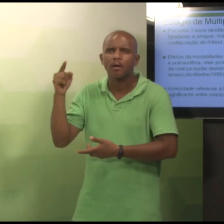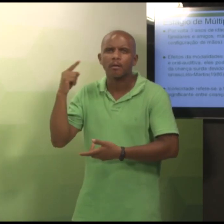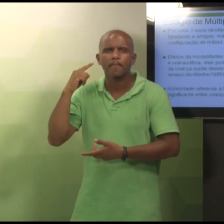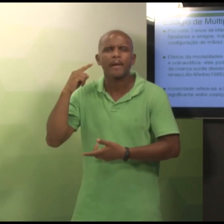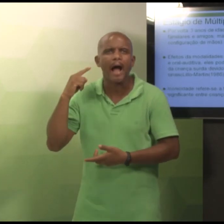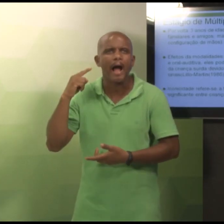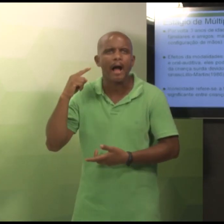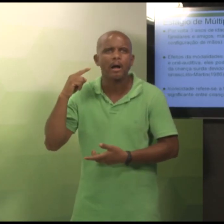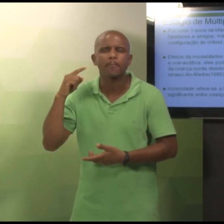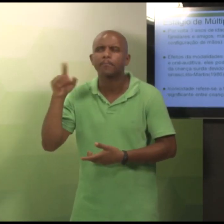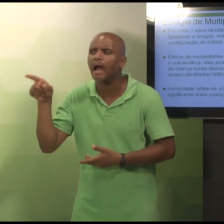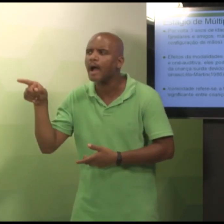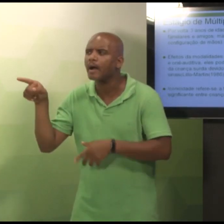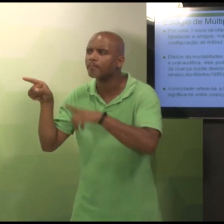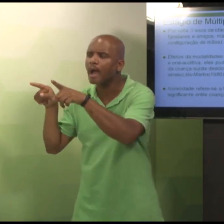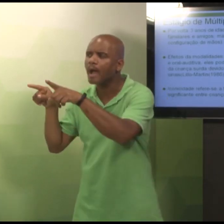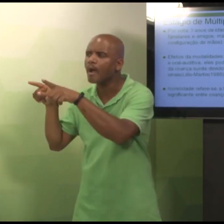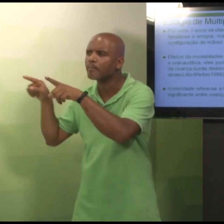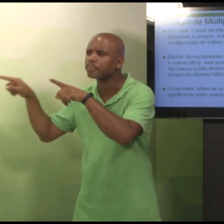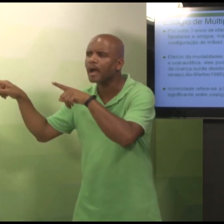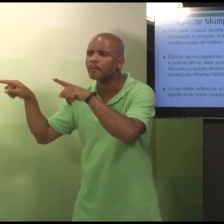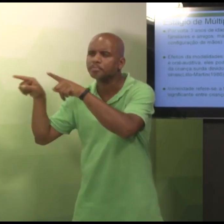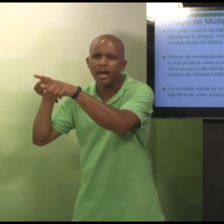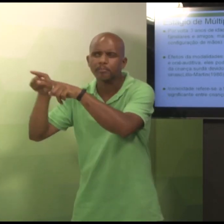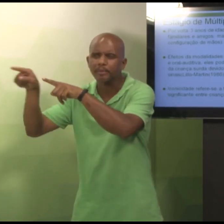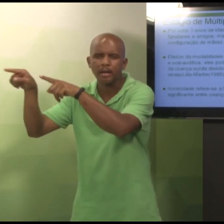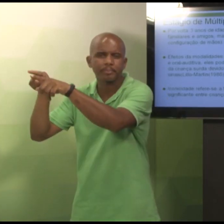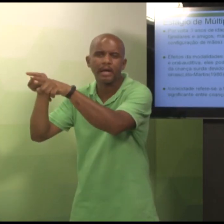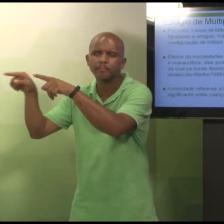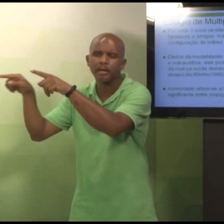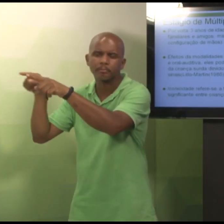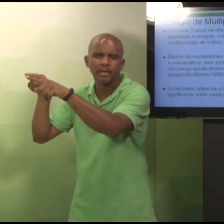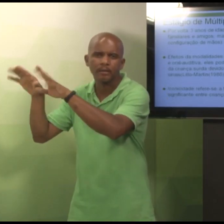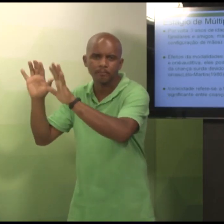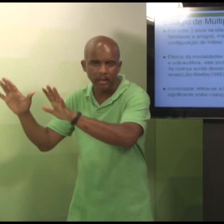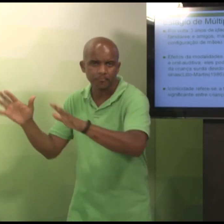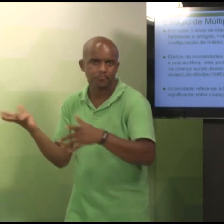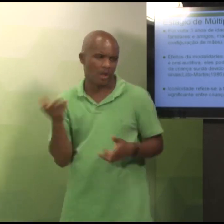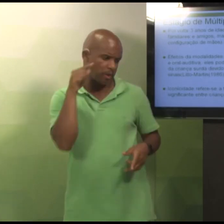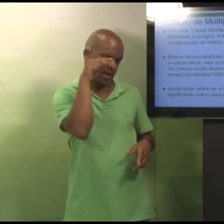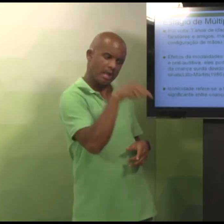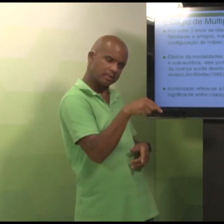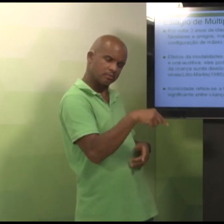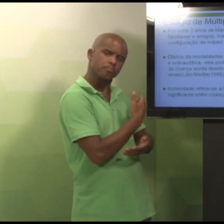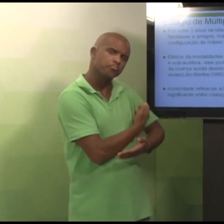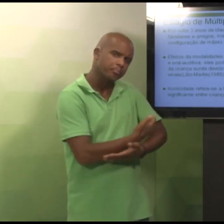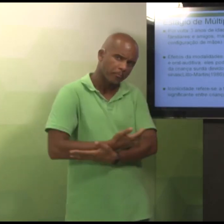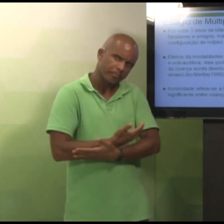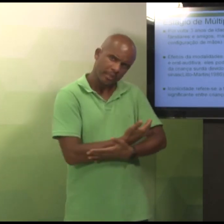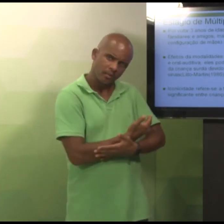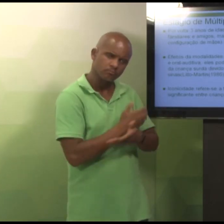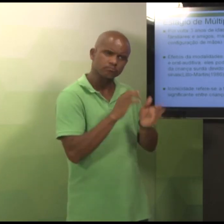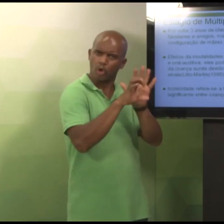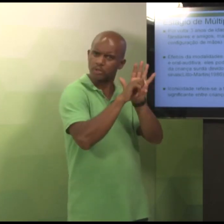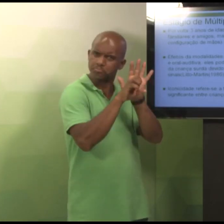forte. Ele vai fazer ligação com seu significado. E o